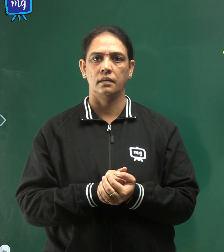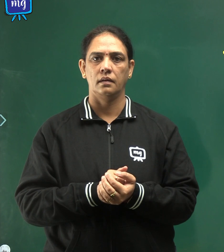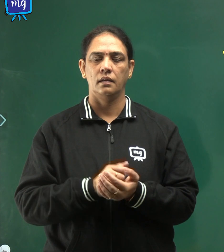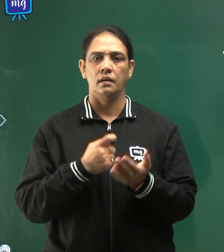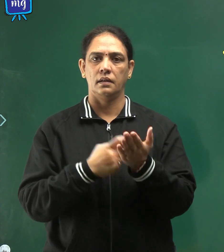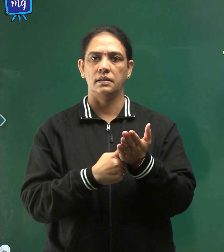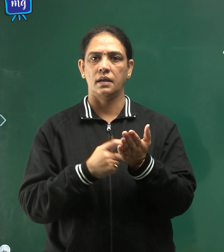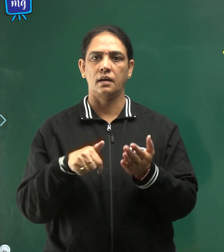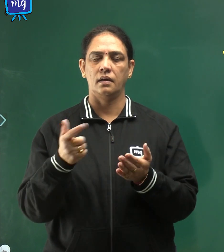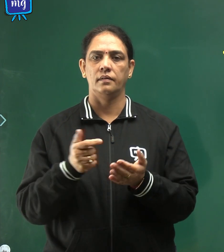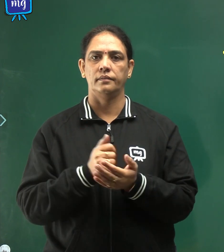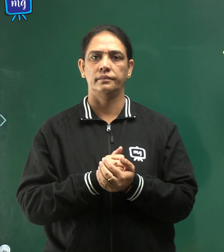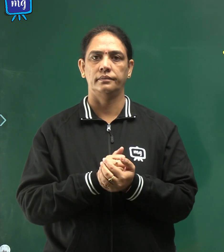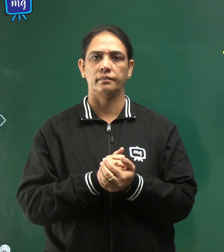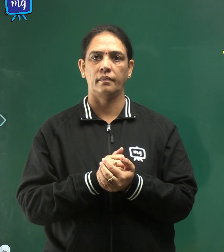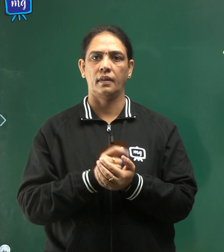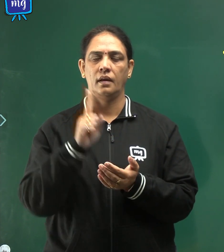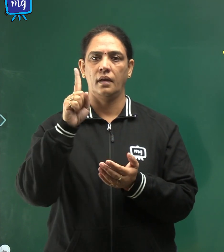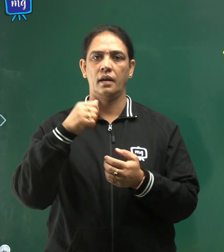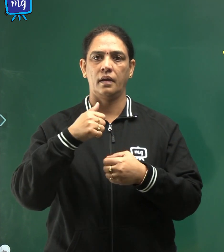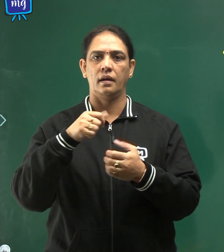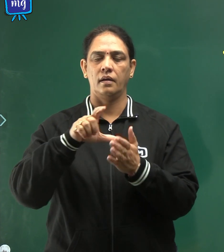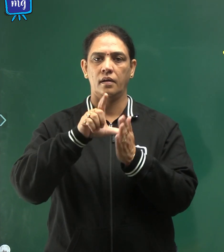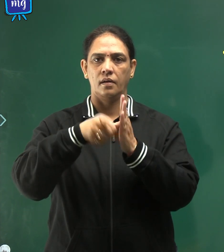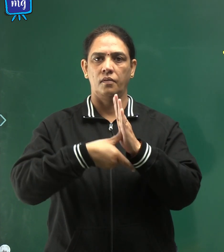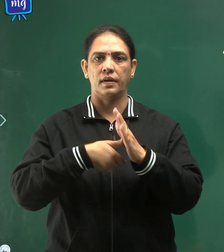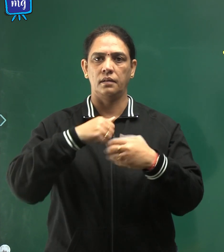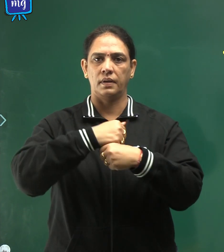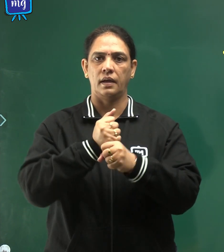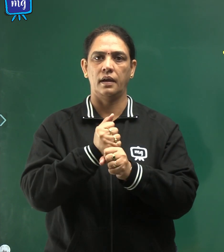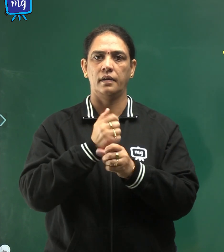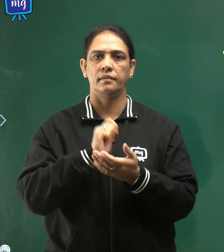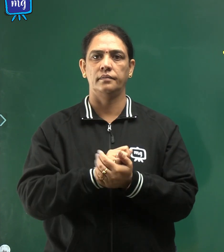त्रिज्या का एक वृत्त खींचिए।